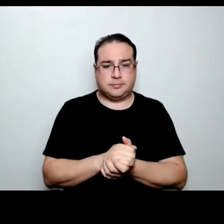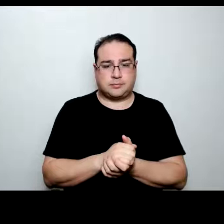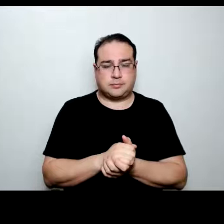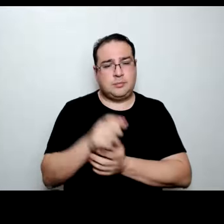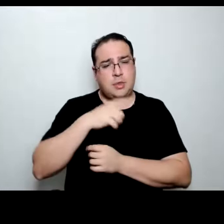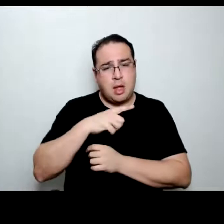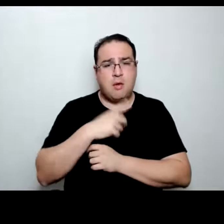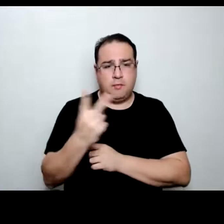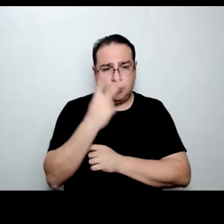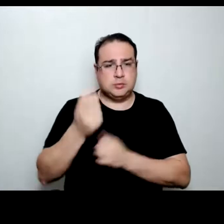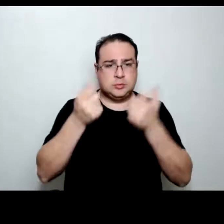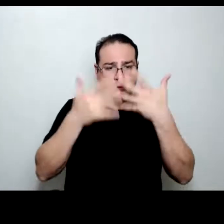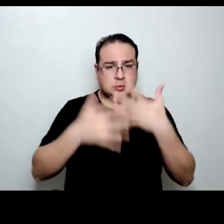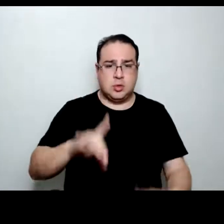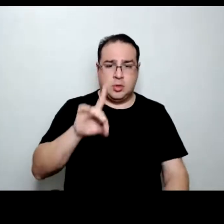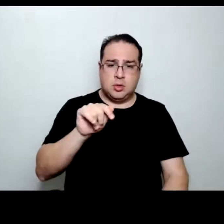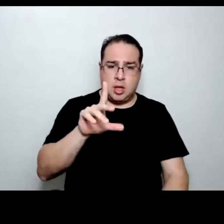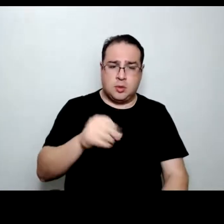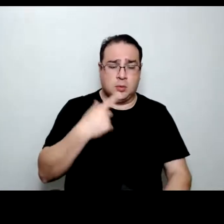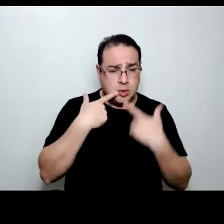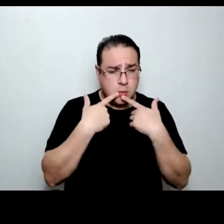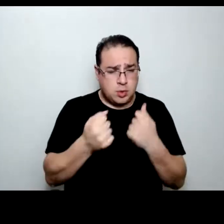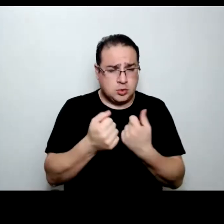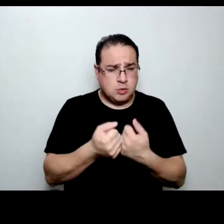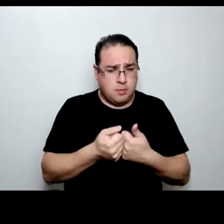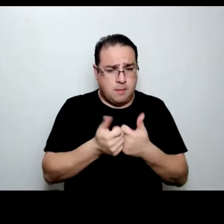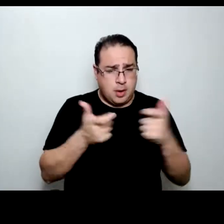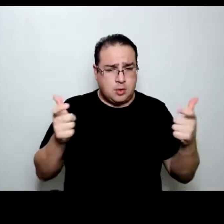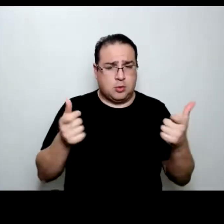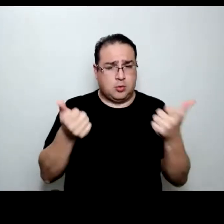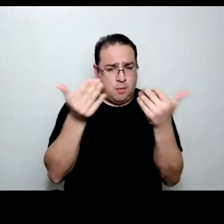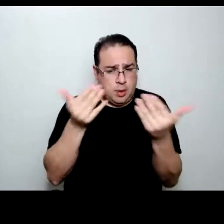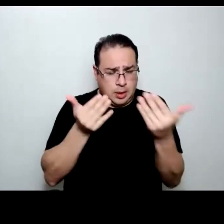Tem um valor, como dado linguístico, um valor maior do que uma